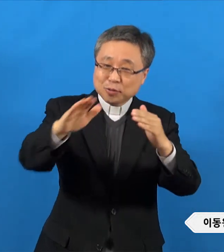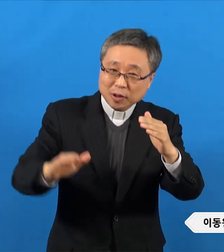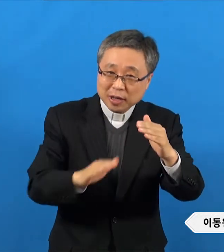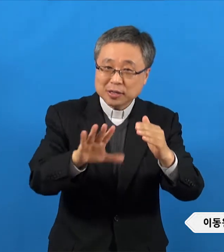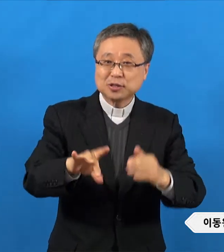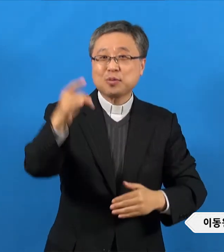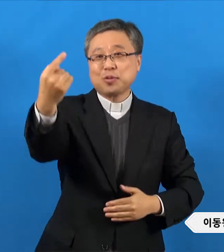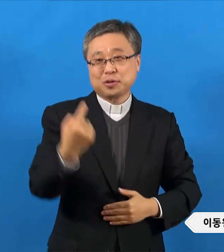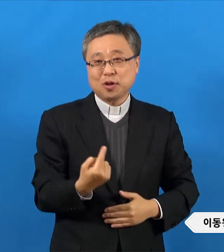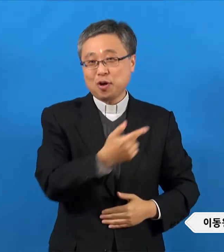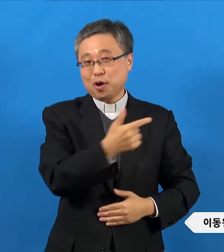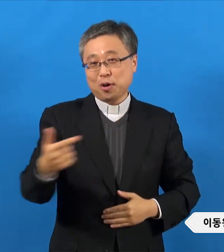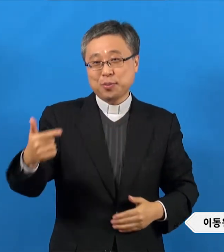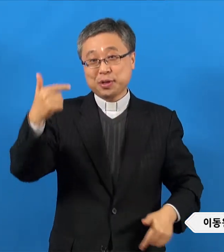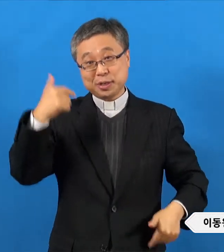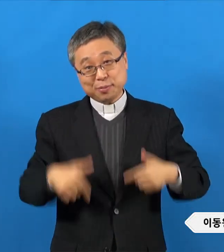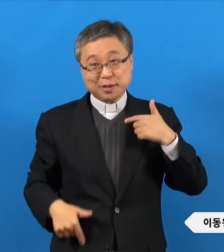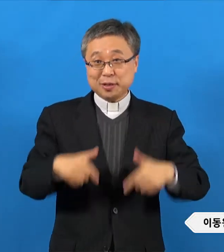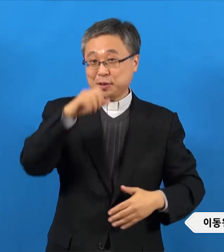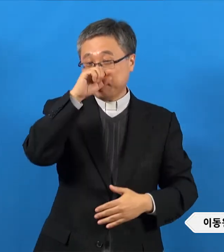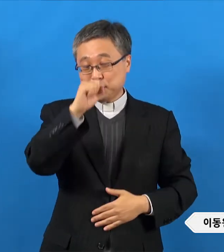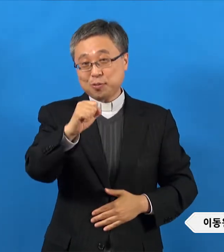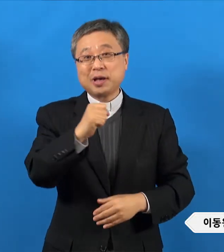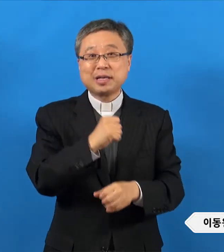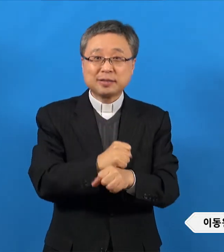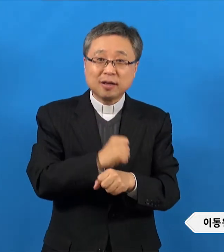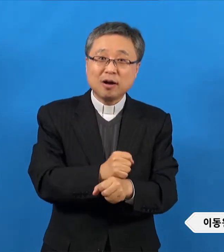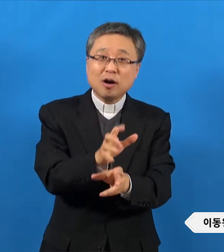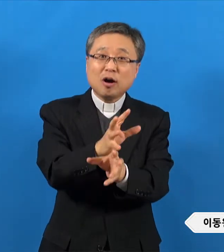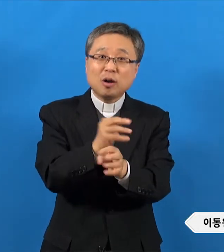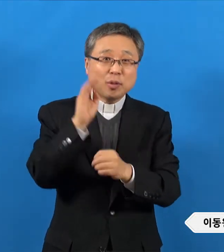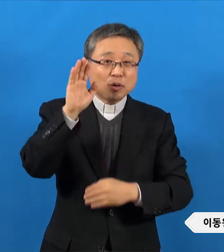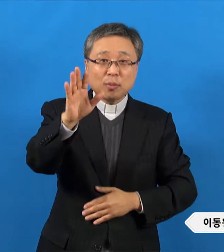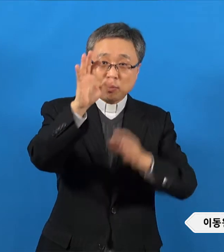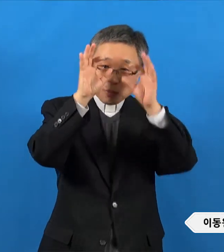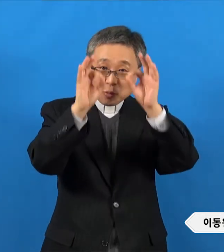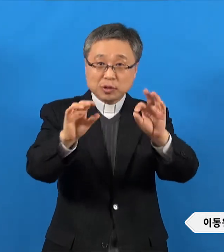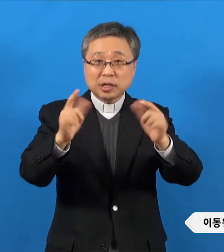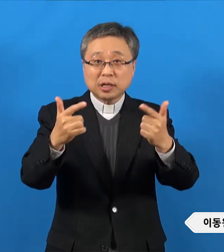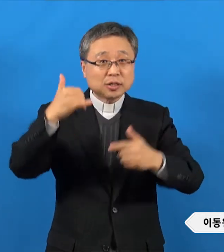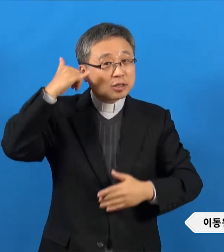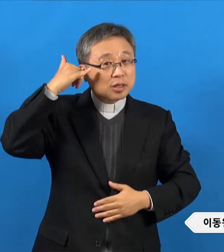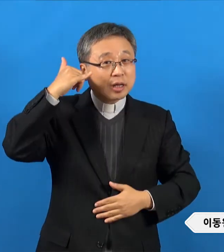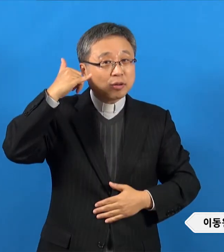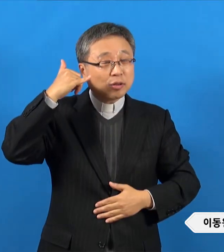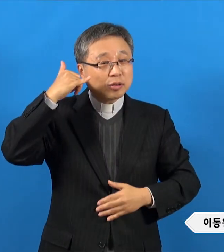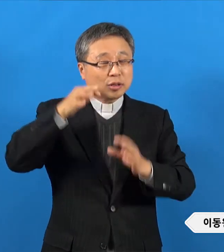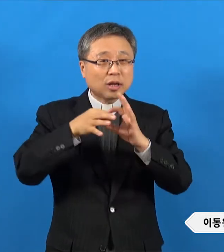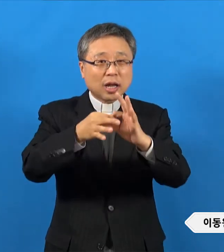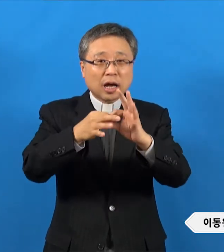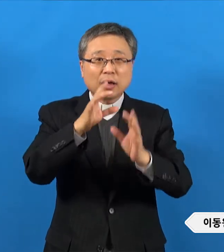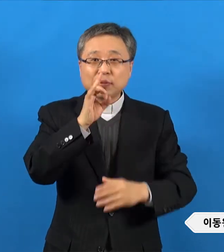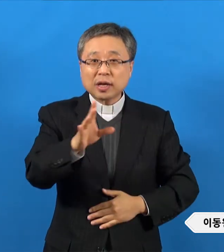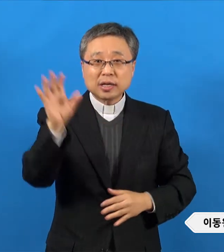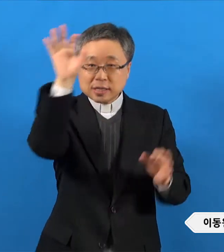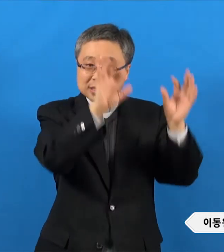처음 나왔어요. 너무 기뻐서 목사님이 좋아했는데 얼마 후에 안 보이세요. 전화해도 연락이 안 되고 찾아가셨대요,